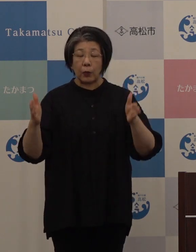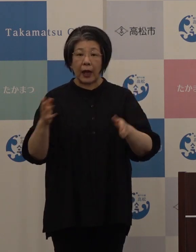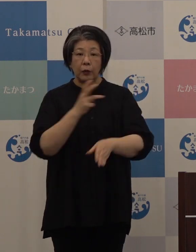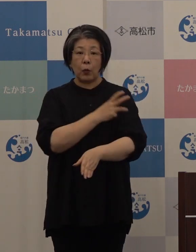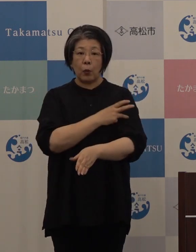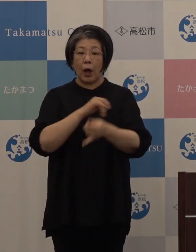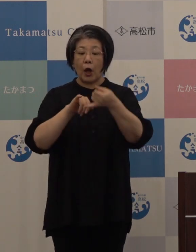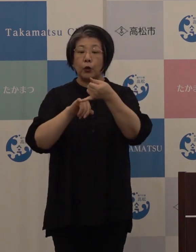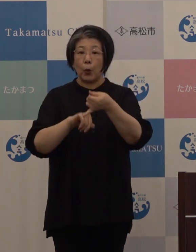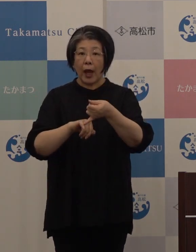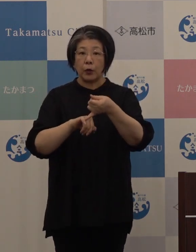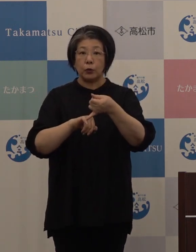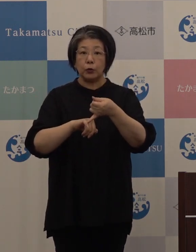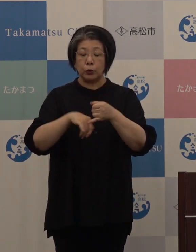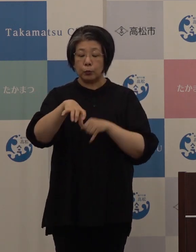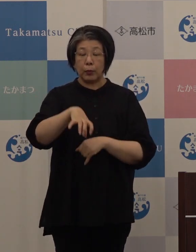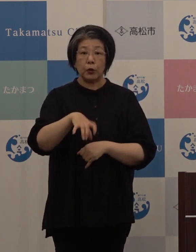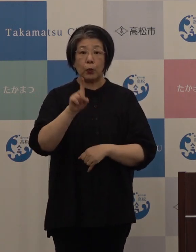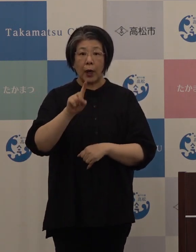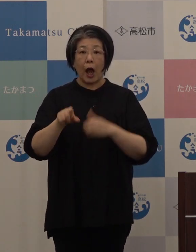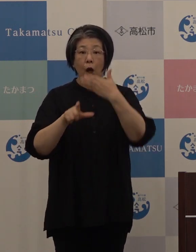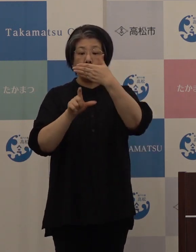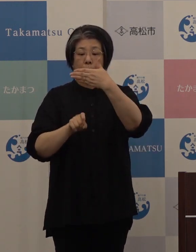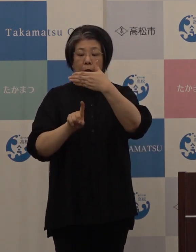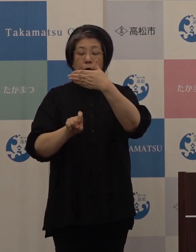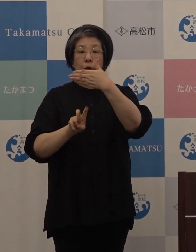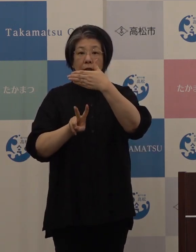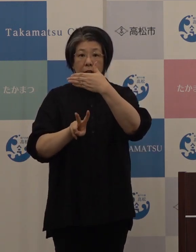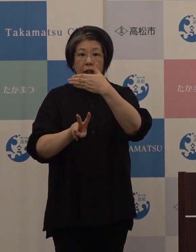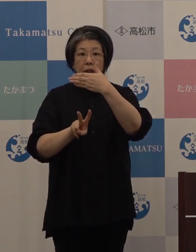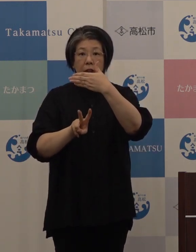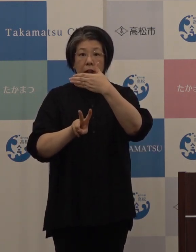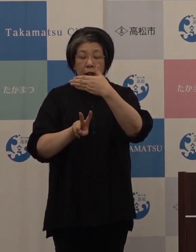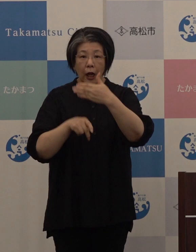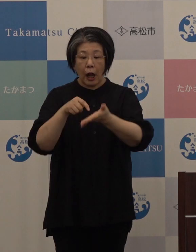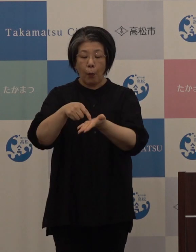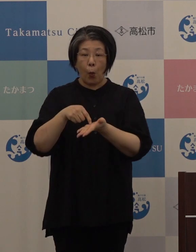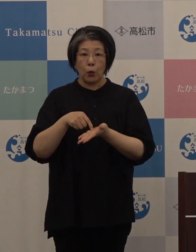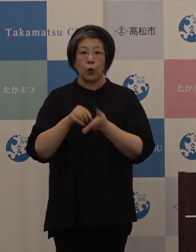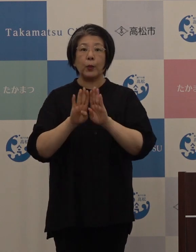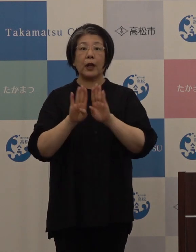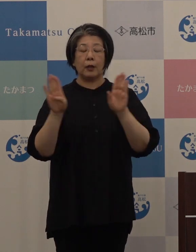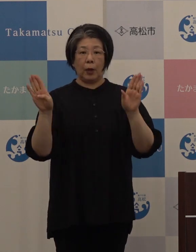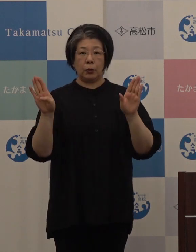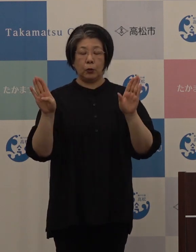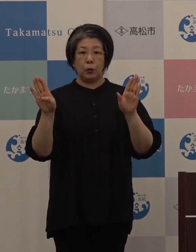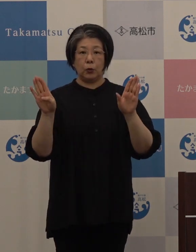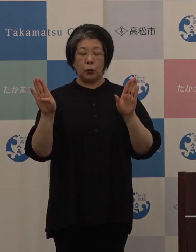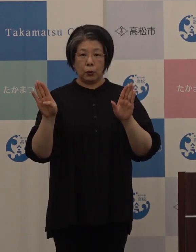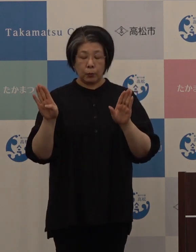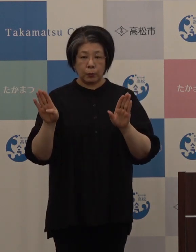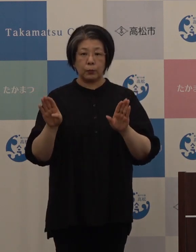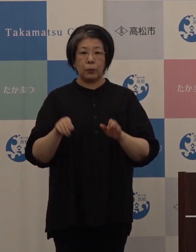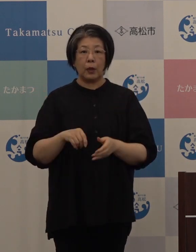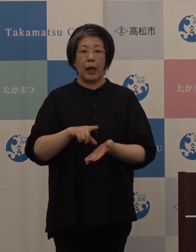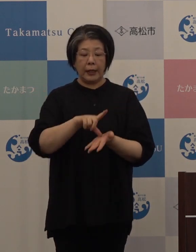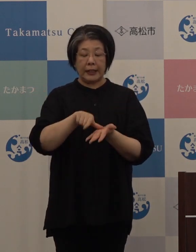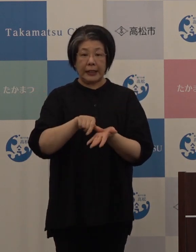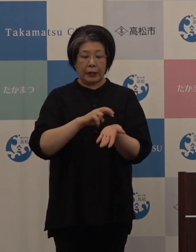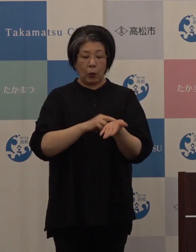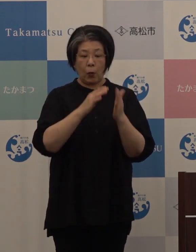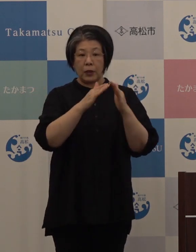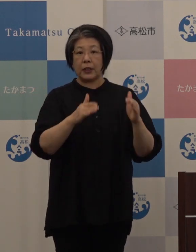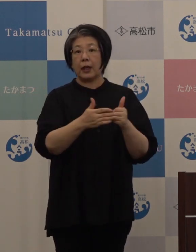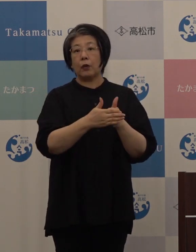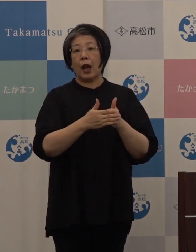予約受付でございますが、9月12日から開始をいたします。これまで同様、地元医師会のご協力いただ